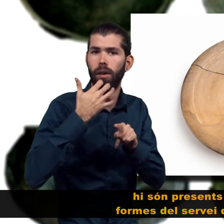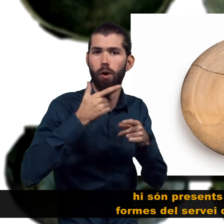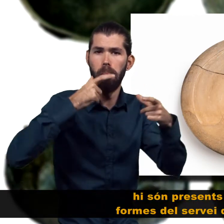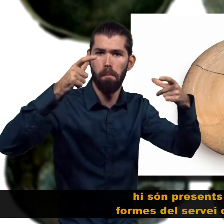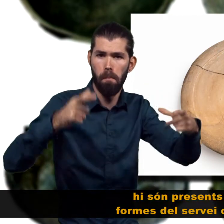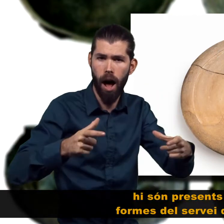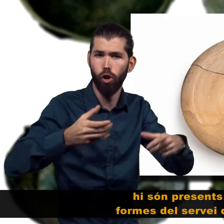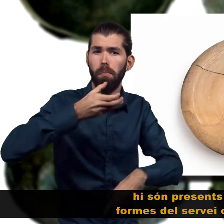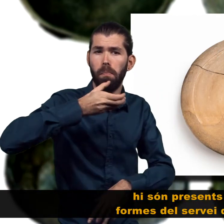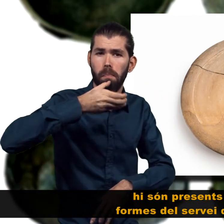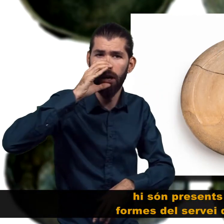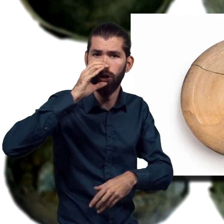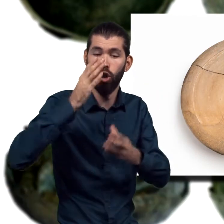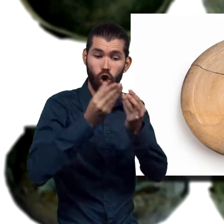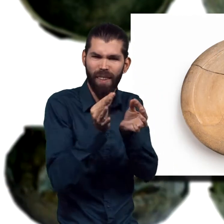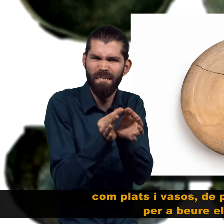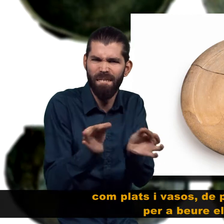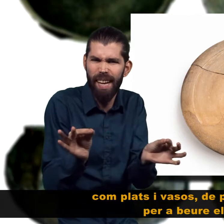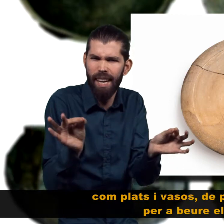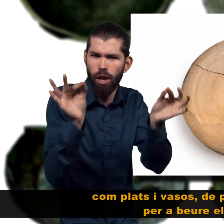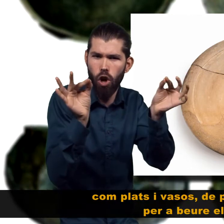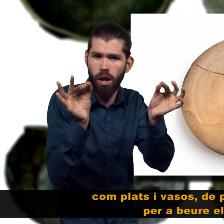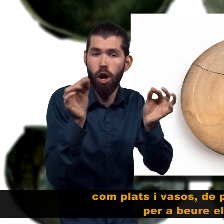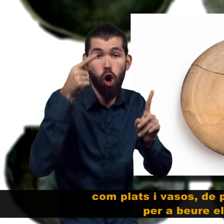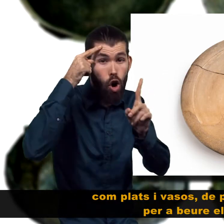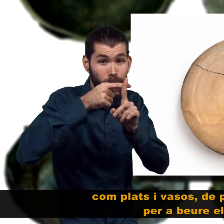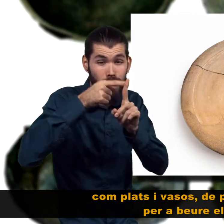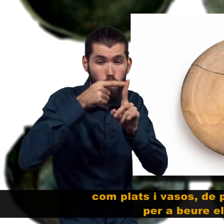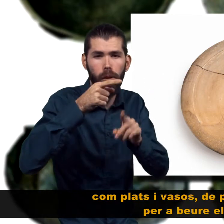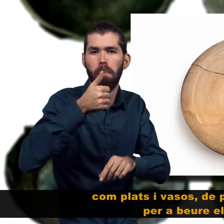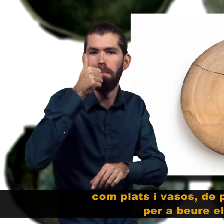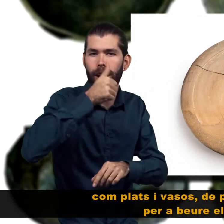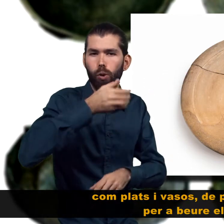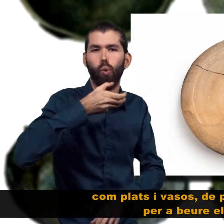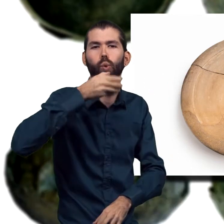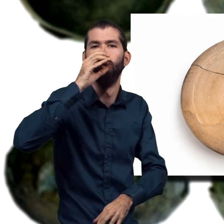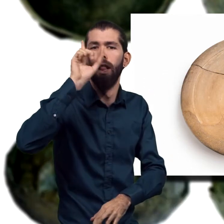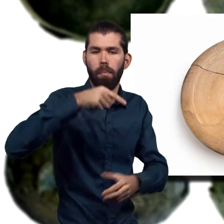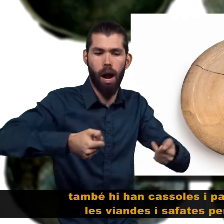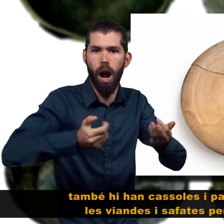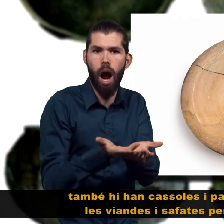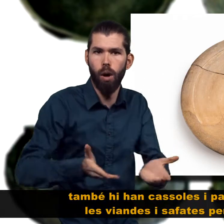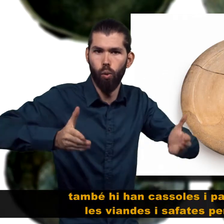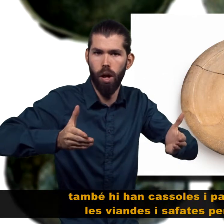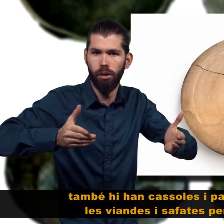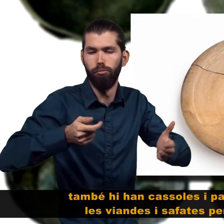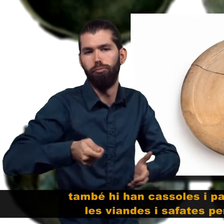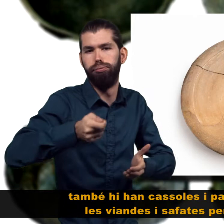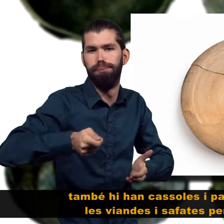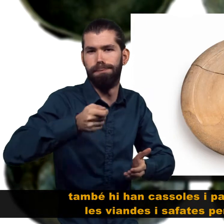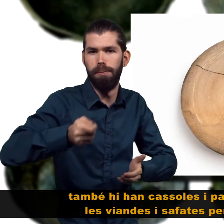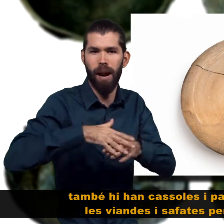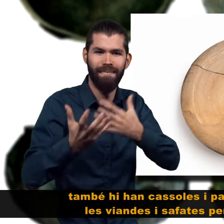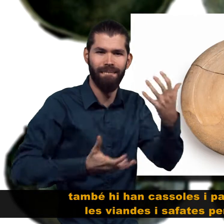i vasos, de parets fines per a beure el vi. També hi ha cassoles i paelles per cuinar les viandes